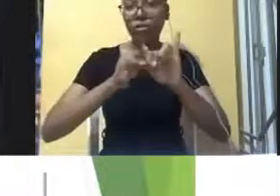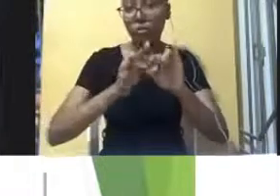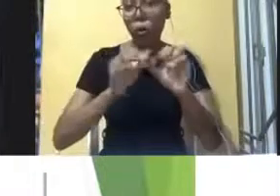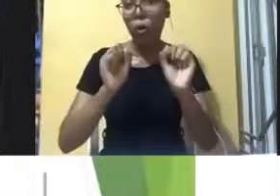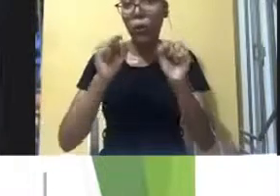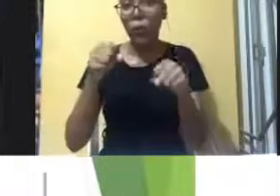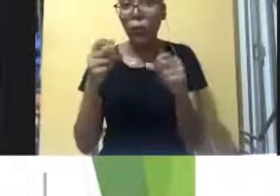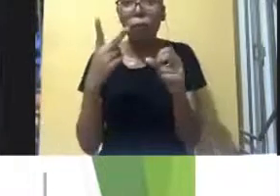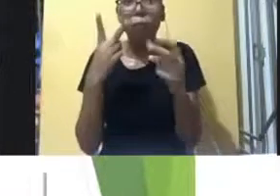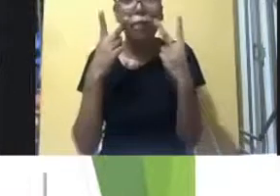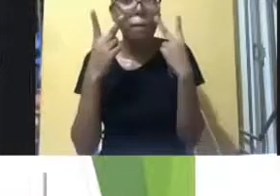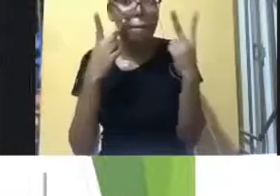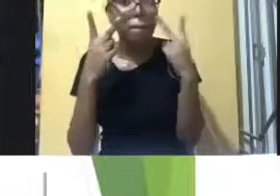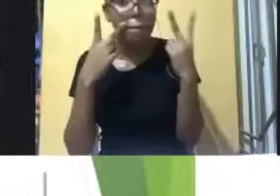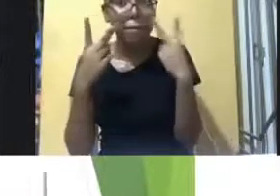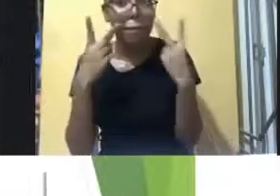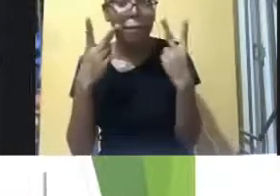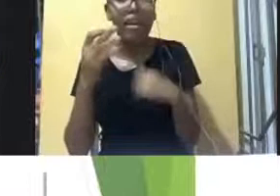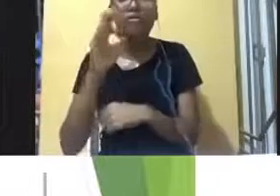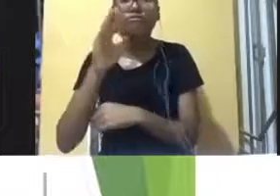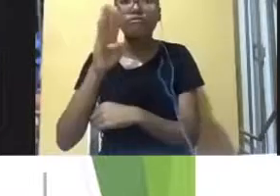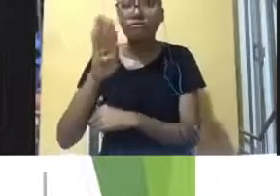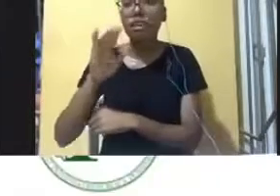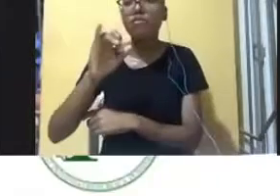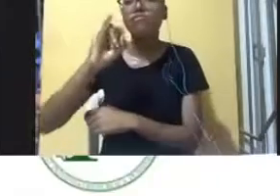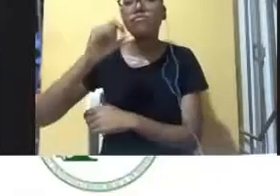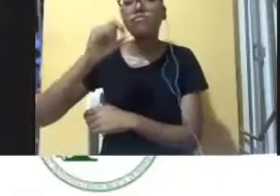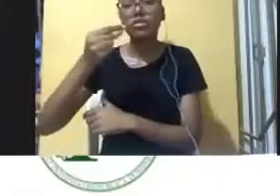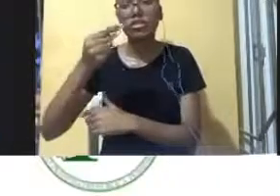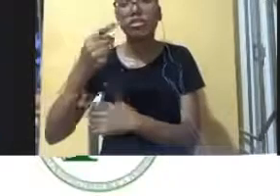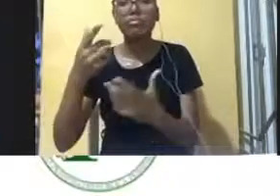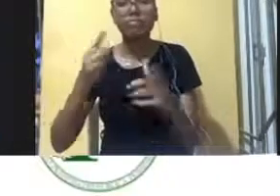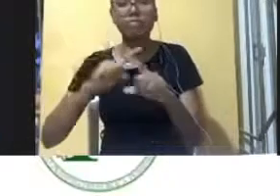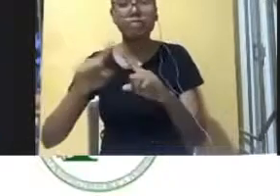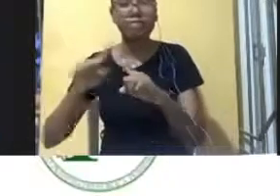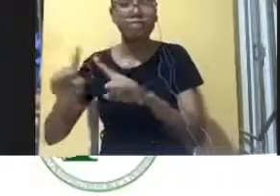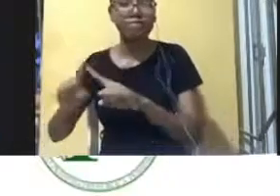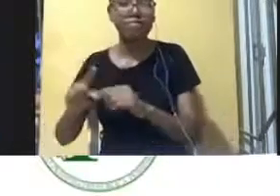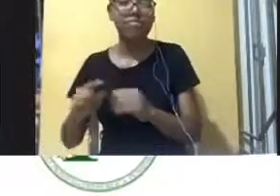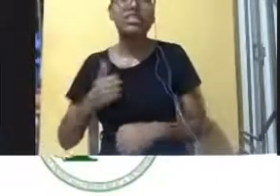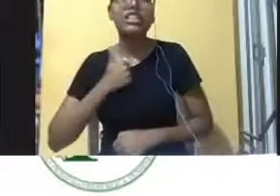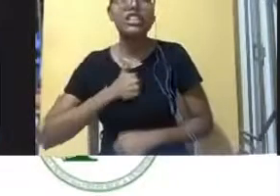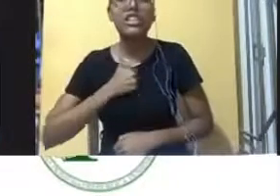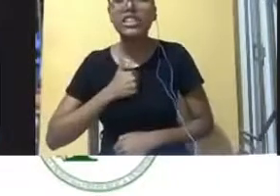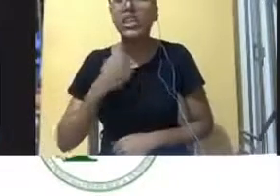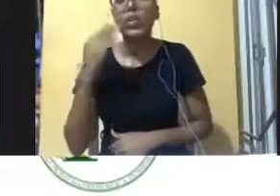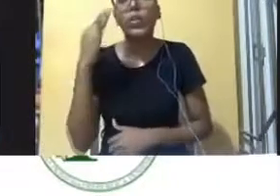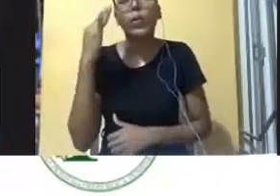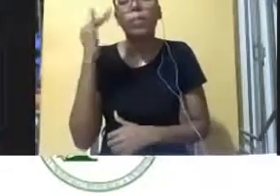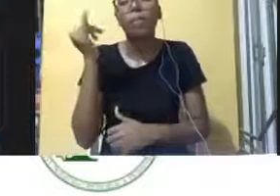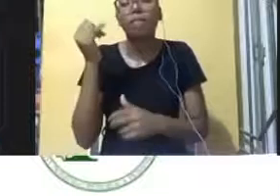ahí van a ver muchos materiales con relación a esto. Perdonen la rapidez, queremos darle paso a Lisa